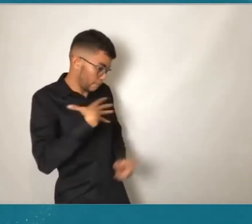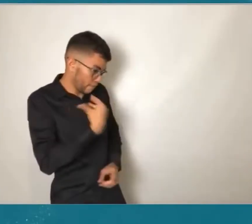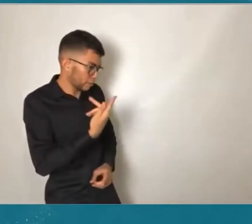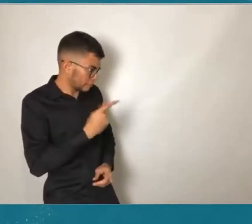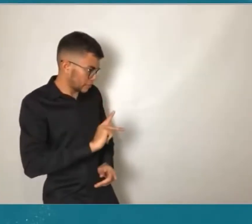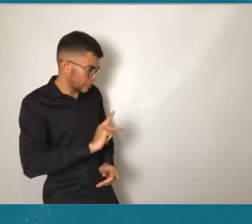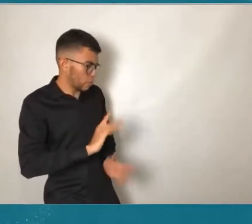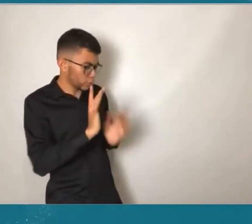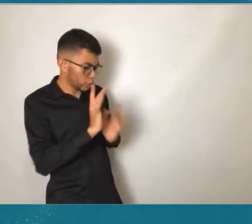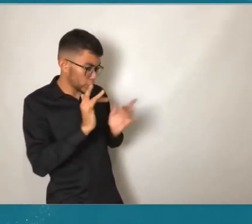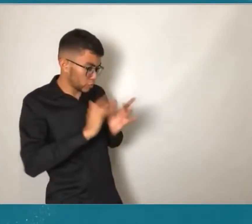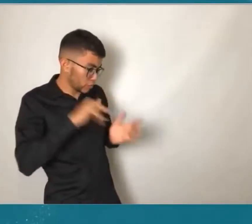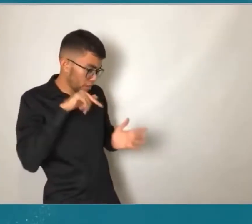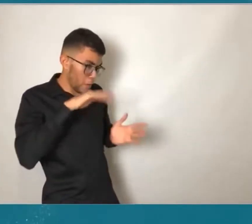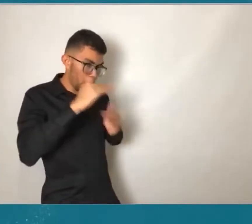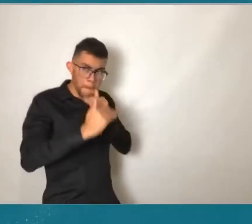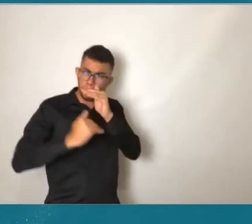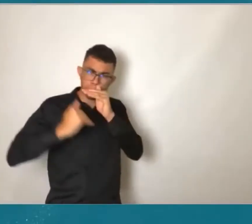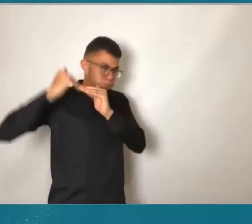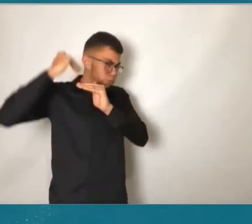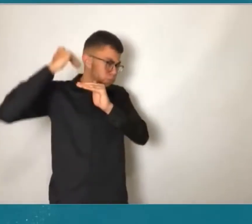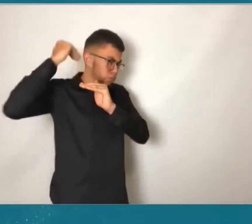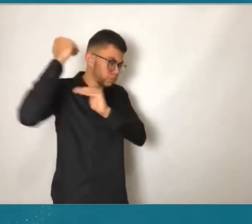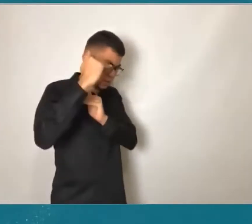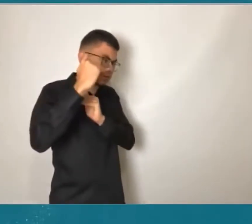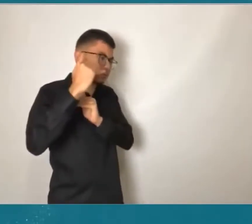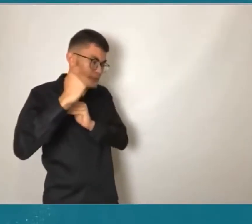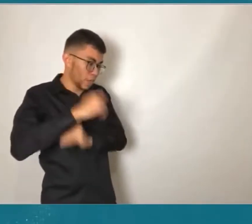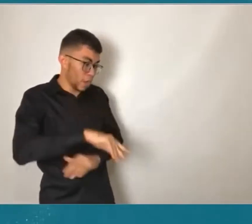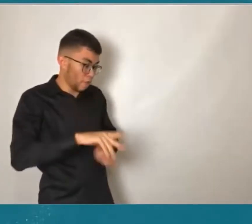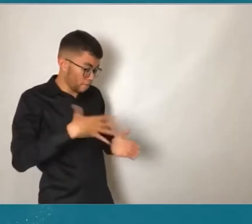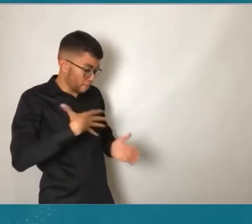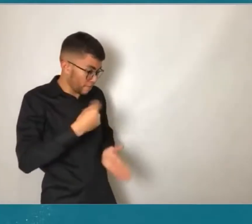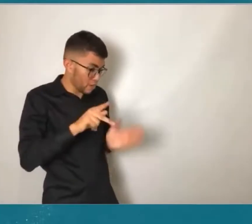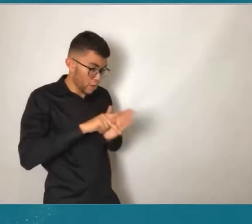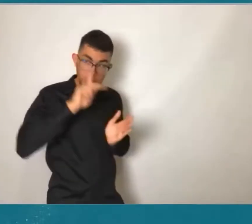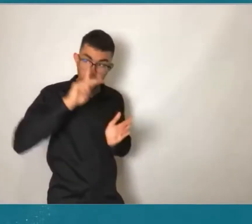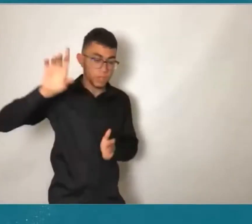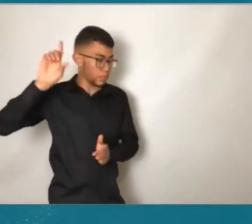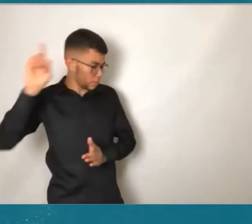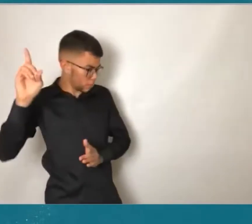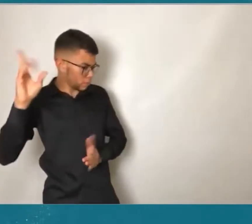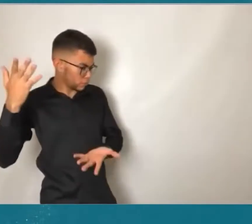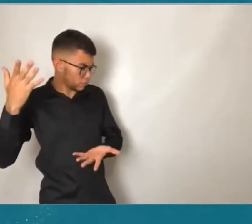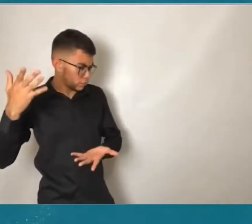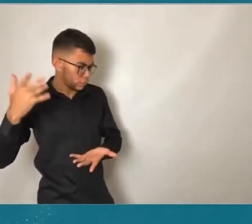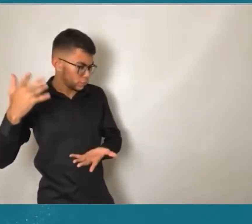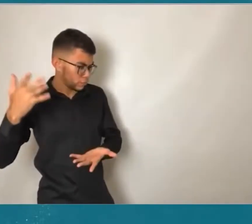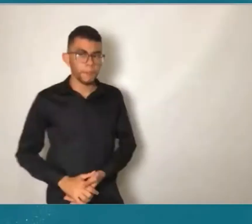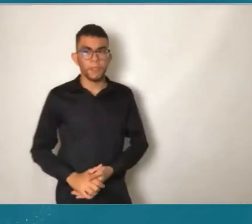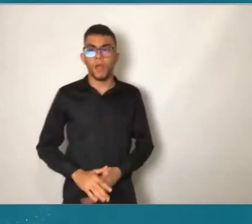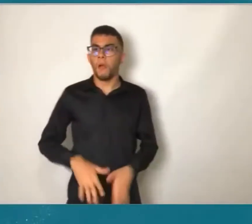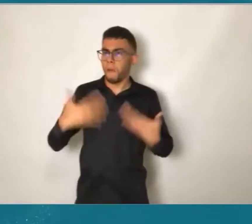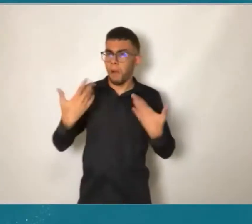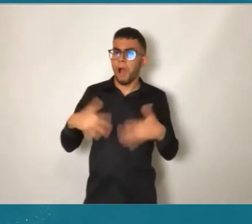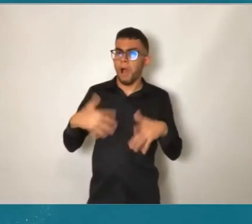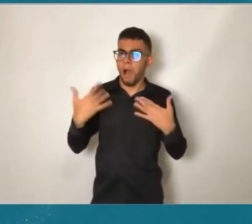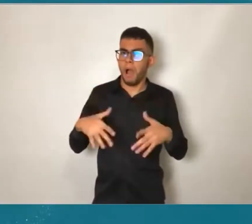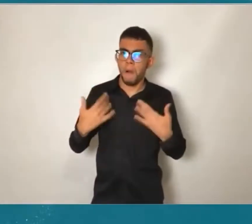serva. A Maria era simples. Irmãos, por isso, se você quer ser abençoada nesse caminho de